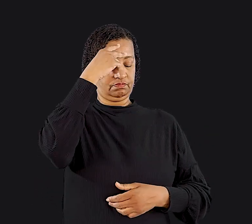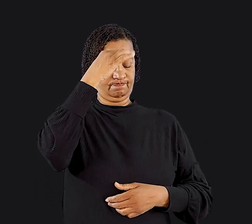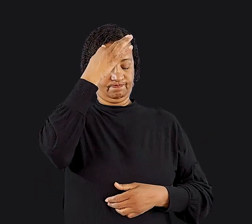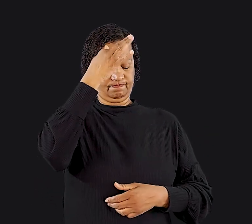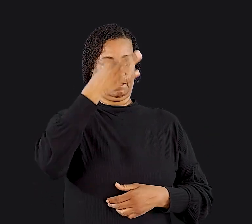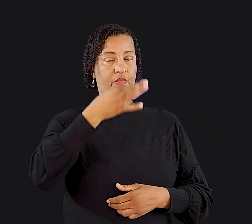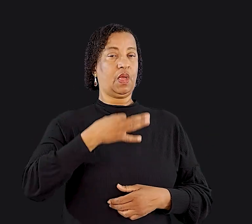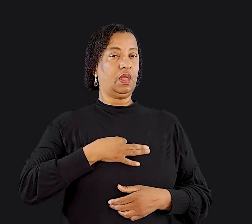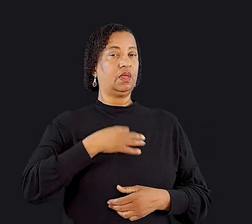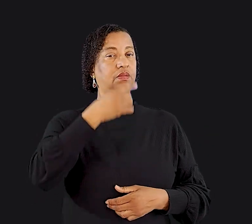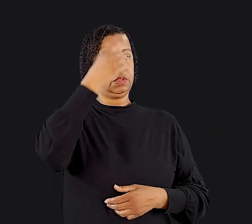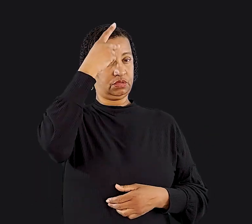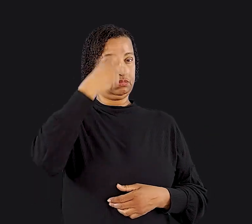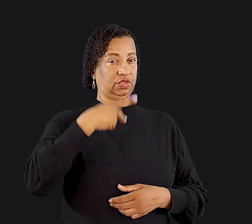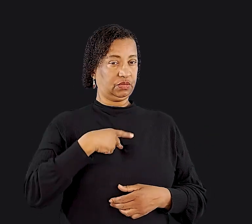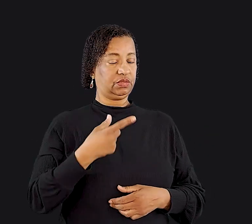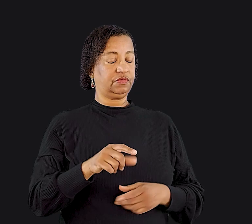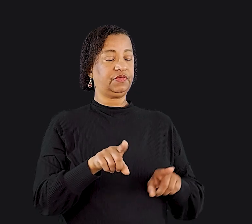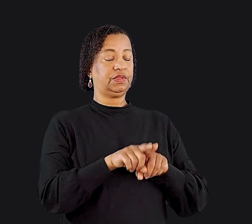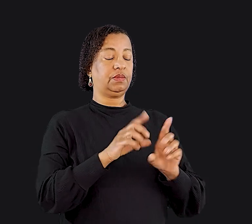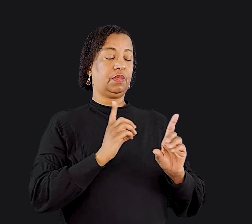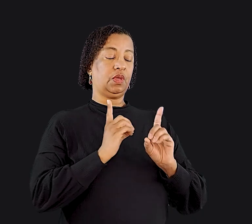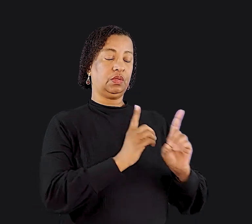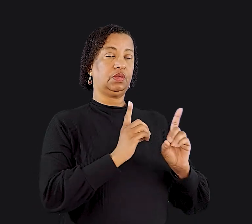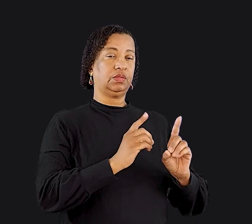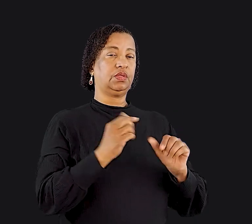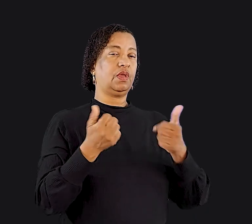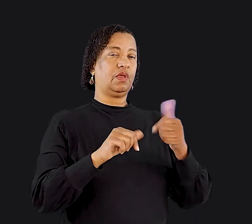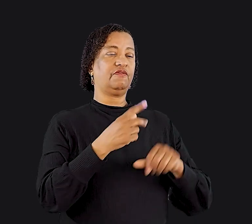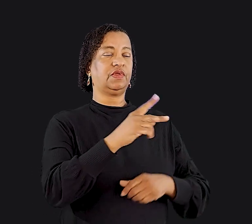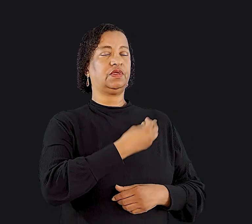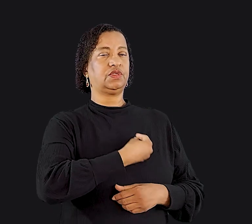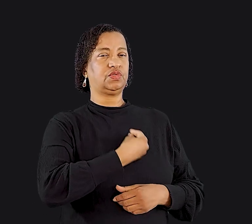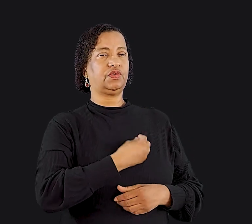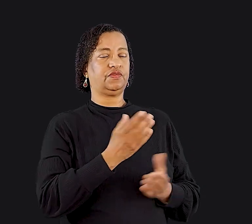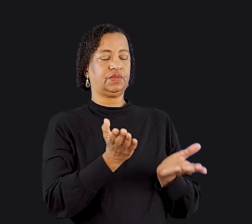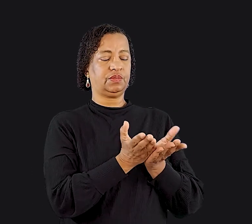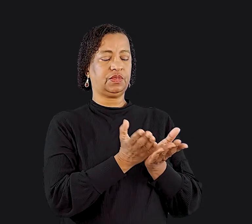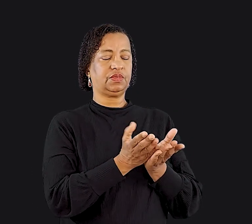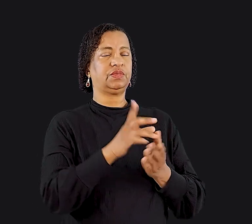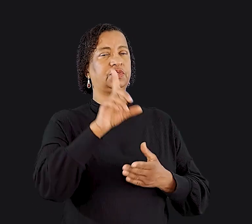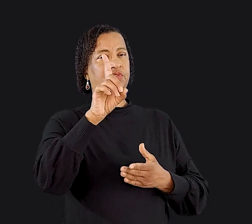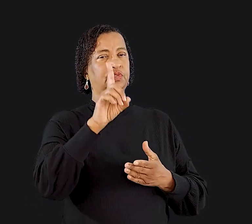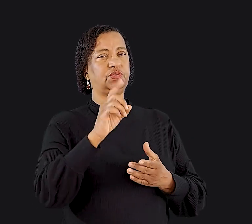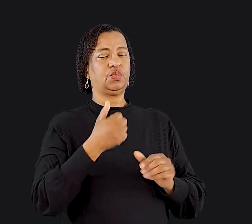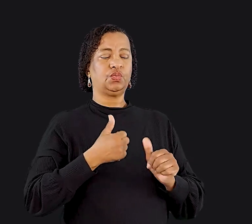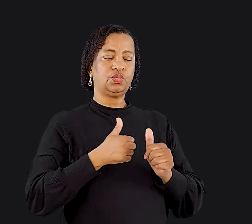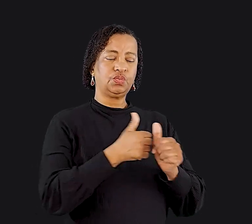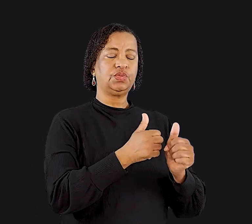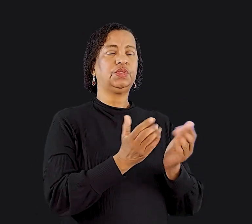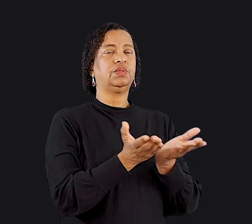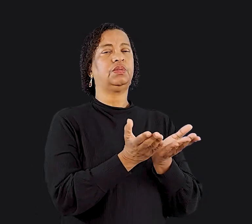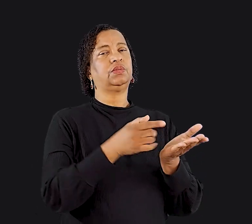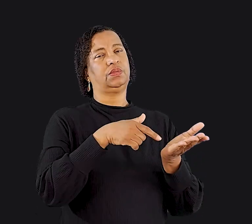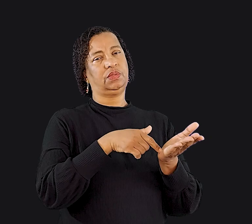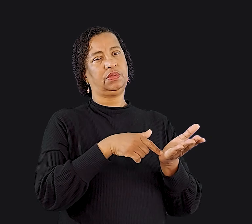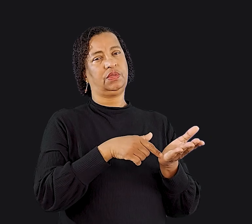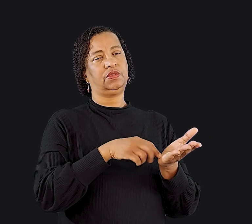você e nas doutrinas. Avalie sua vida pela palavra de Deus e guie-se por ela. Fique firme neste